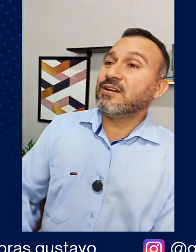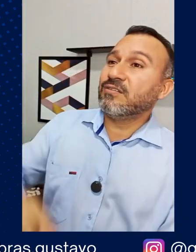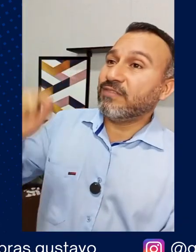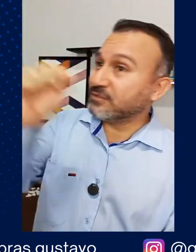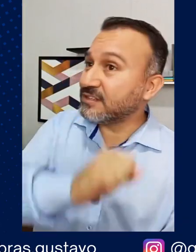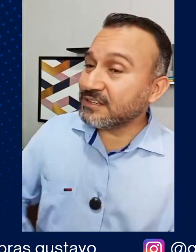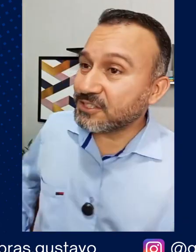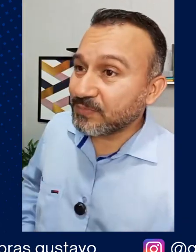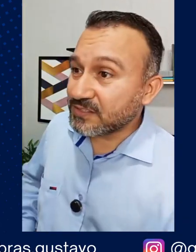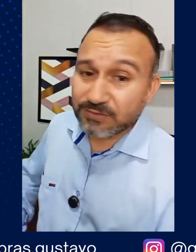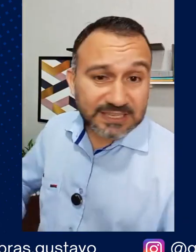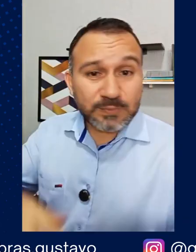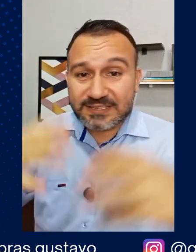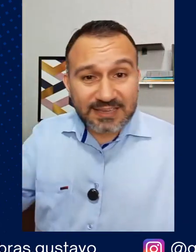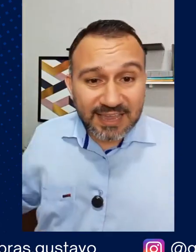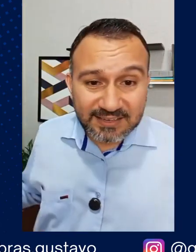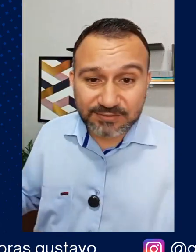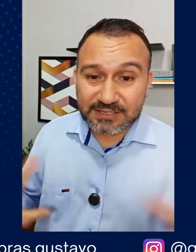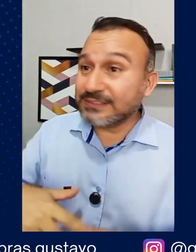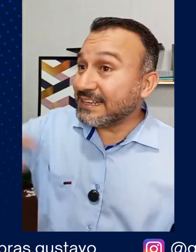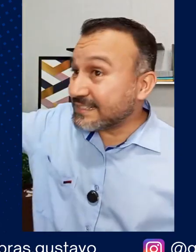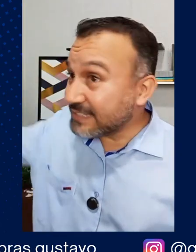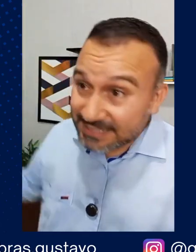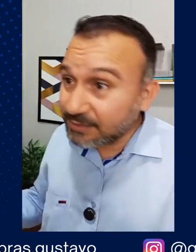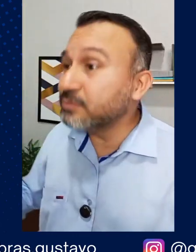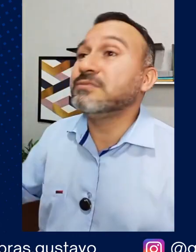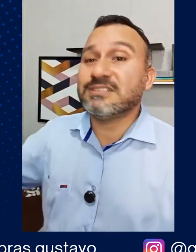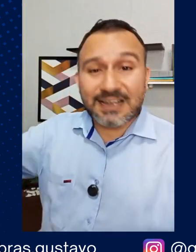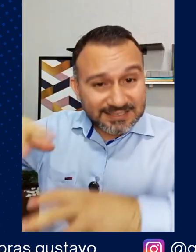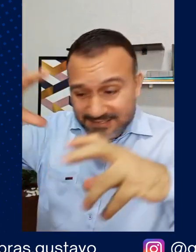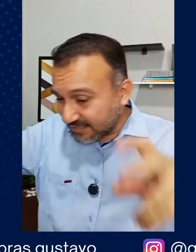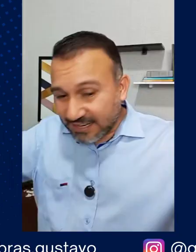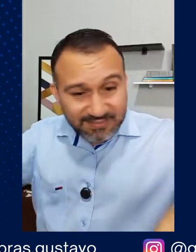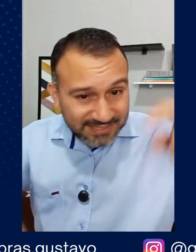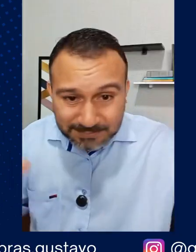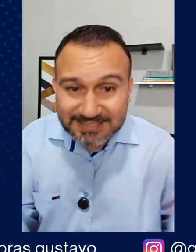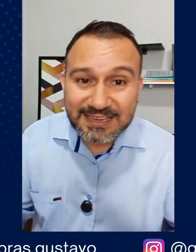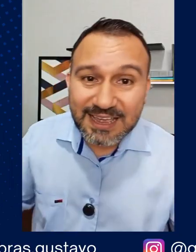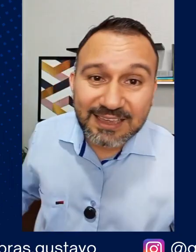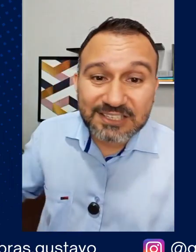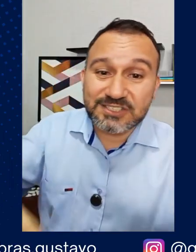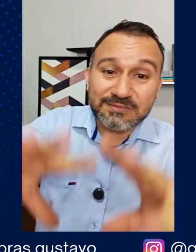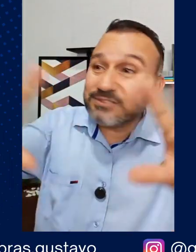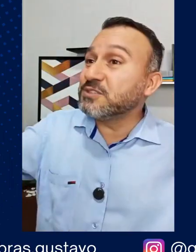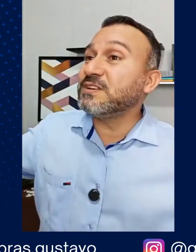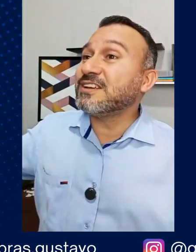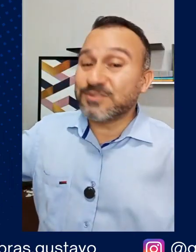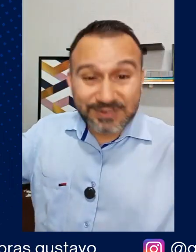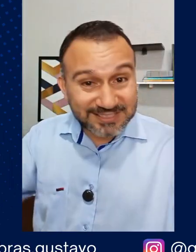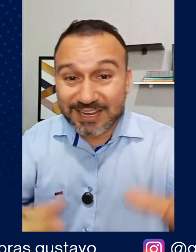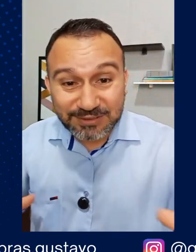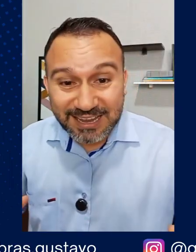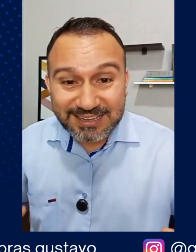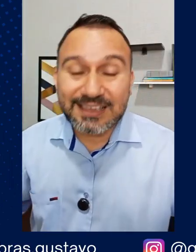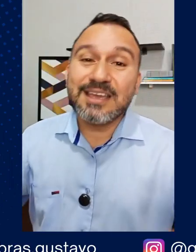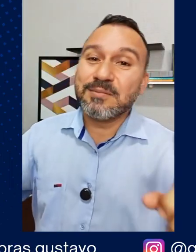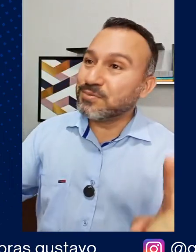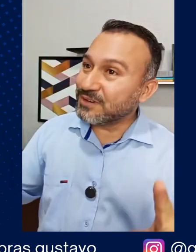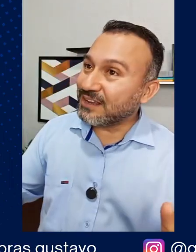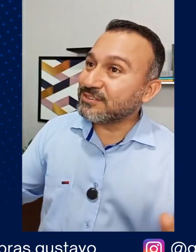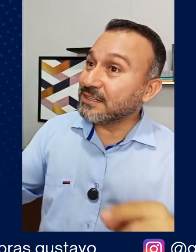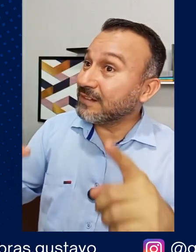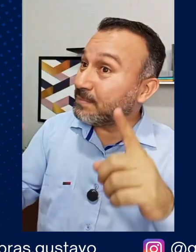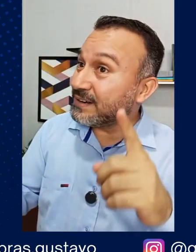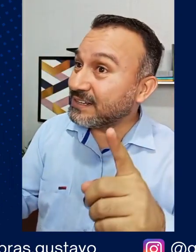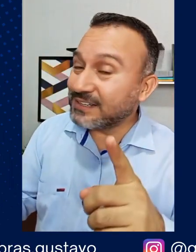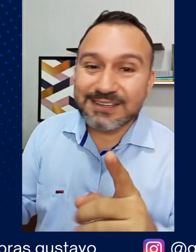vocês. Faz o seguinte, se você não me segue, se você não está inscrito, já se inscreve, já me segue, ativa as notificações, dá o like,